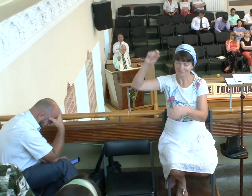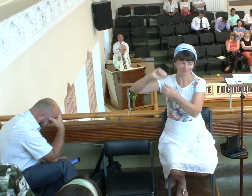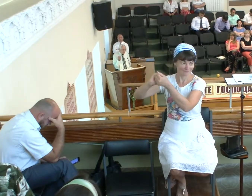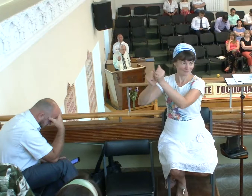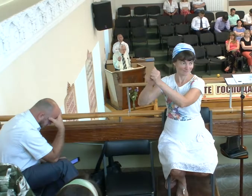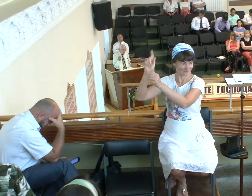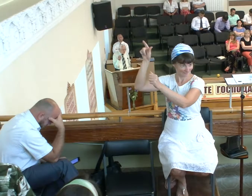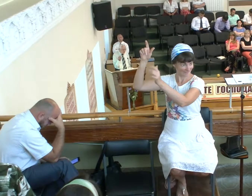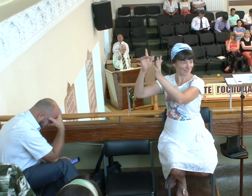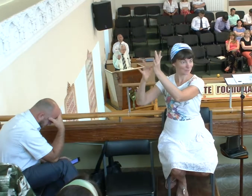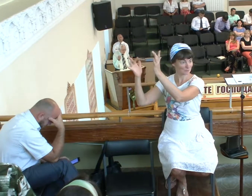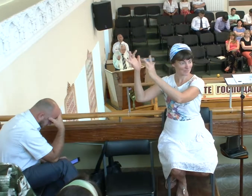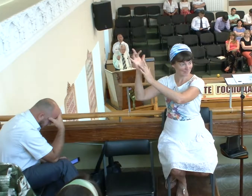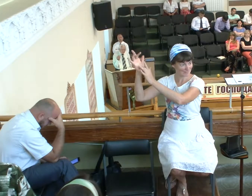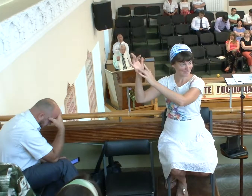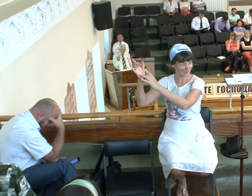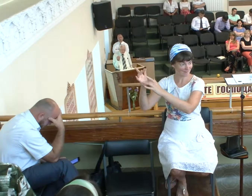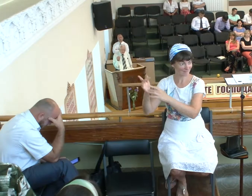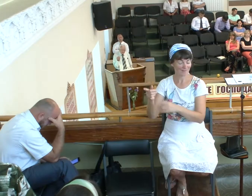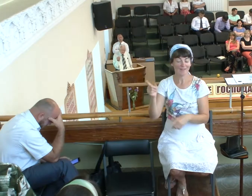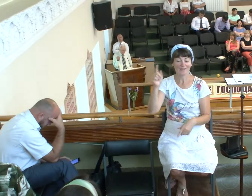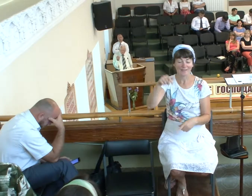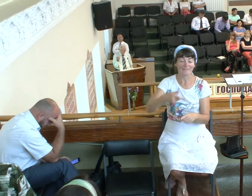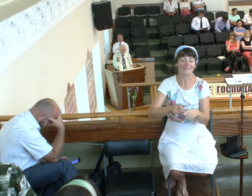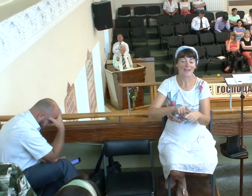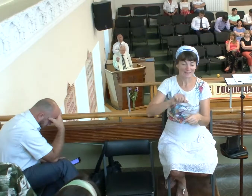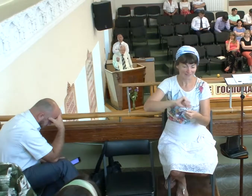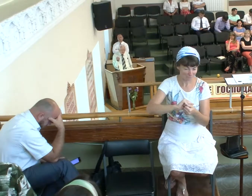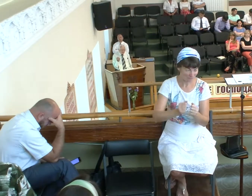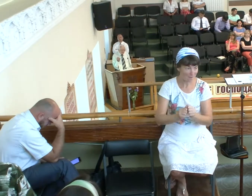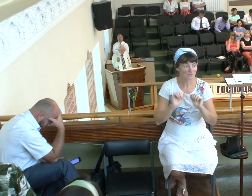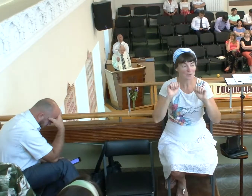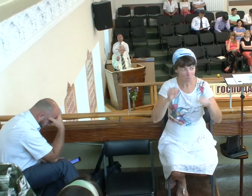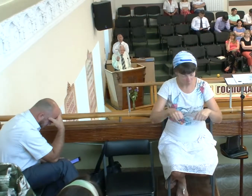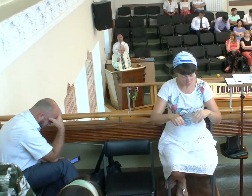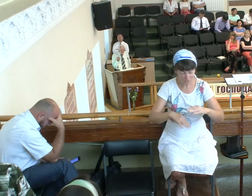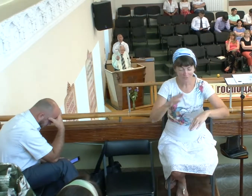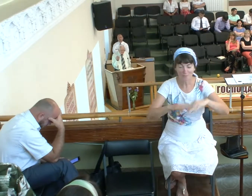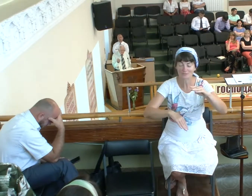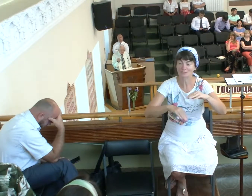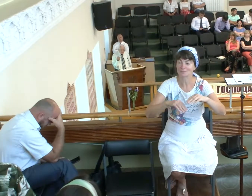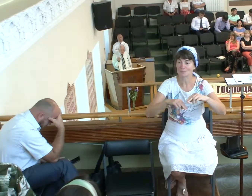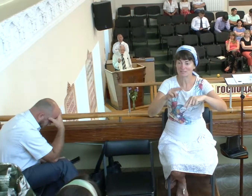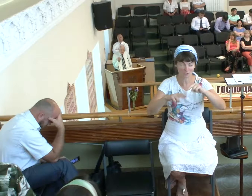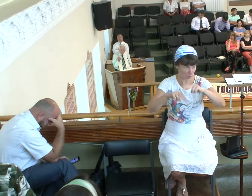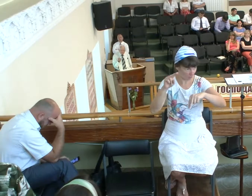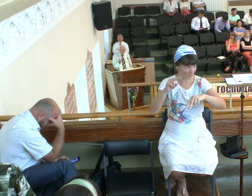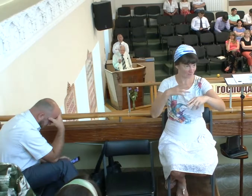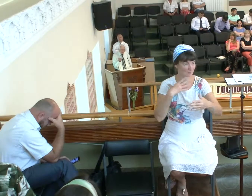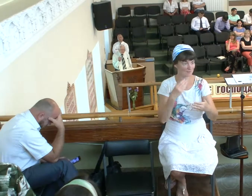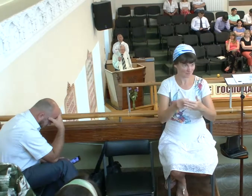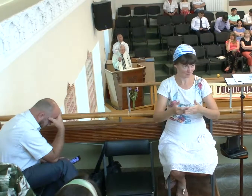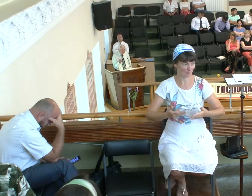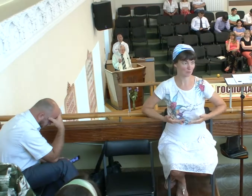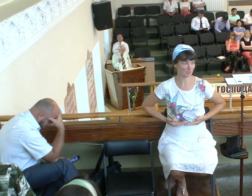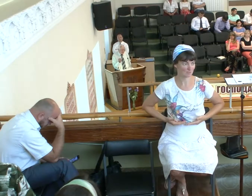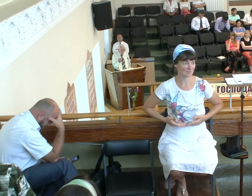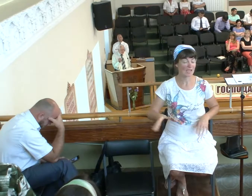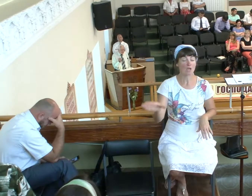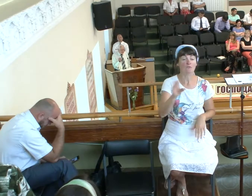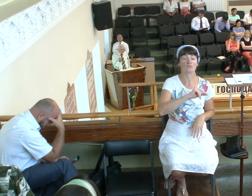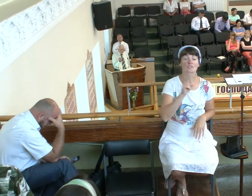камень, на котором можно построить свою жизнь. Друзья дорогие, все, кто построит жизнь свою на Иисусе